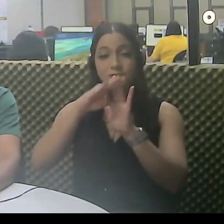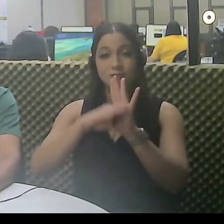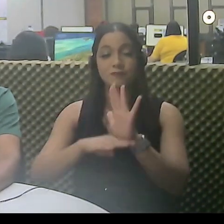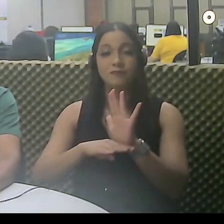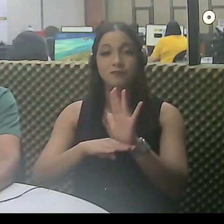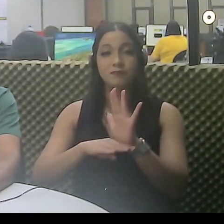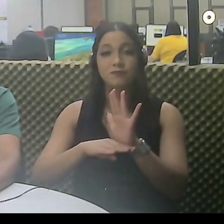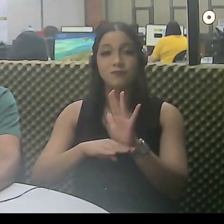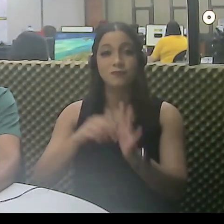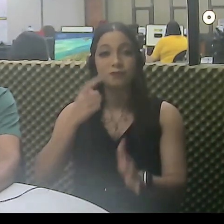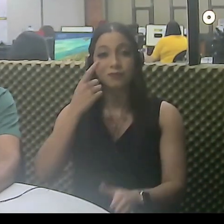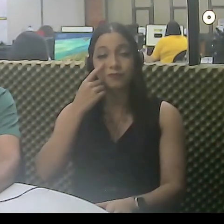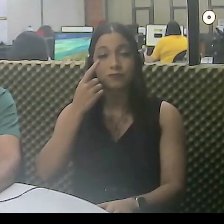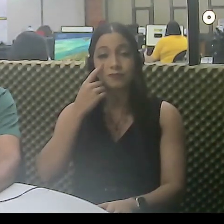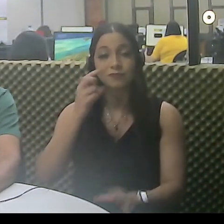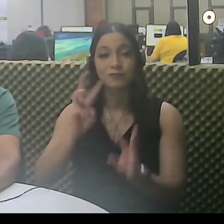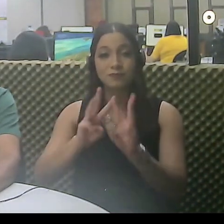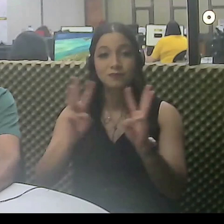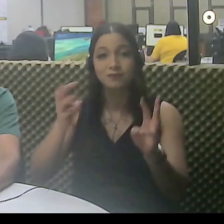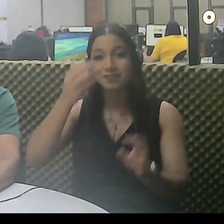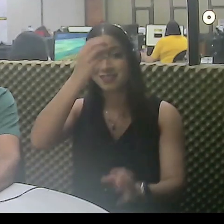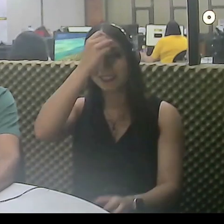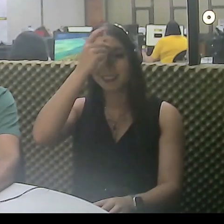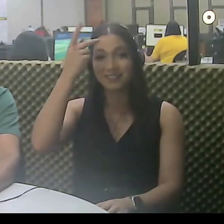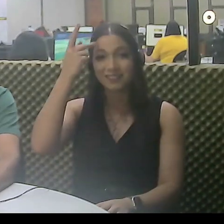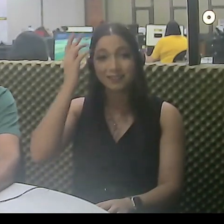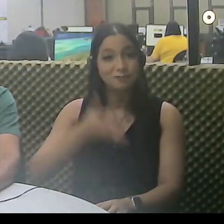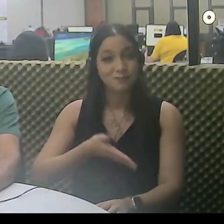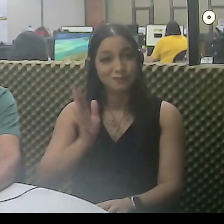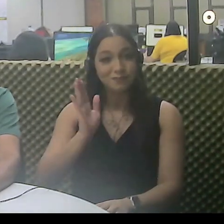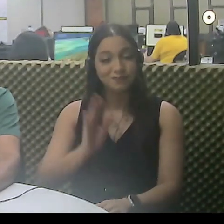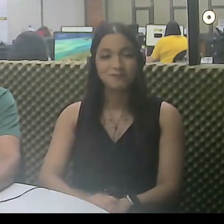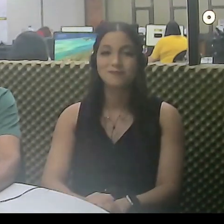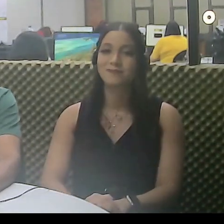podem ser obtidas no portal da prefeitura